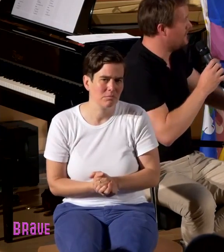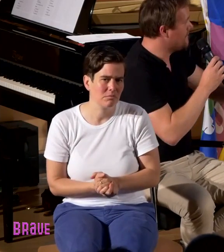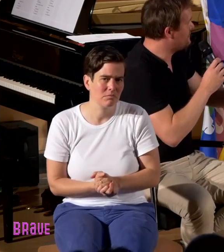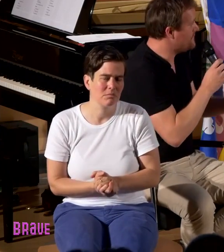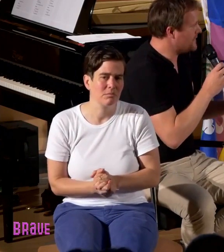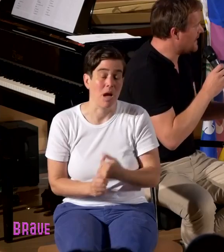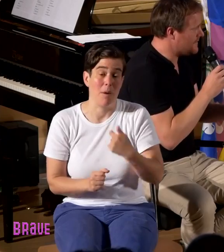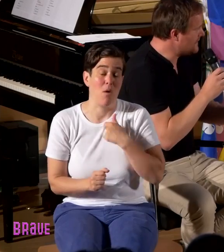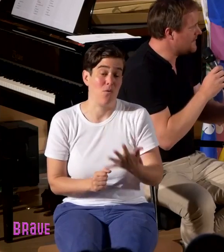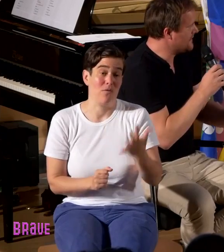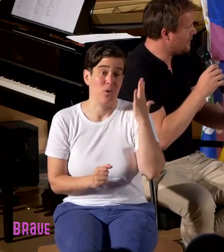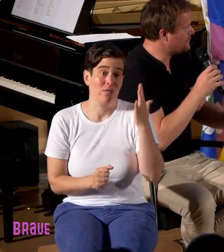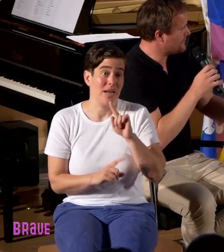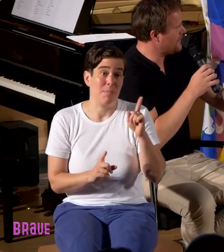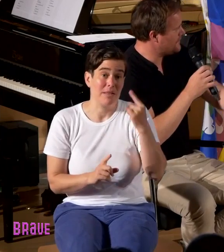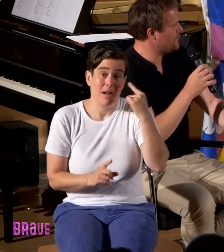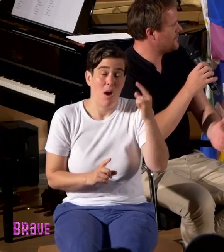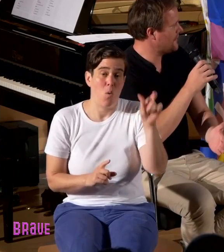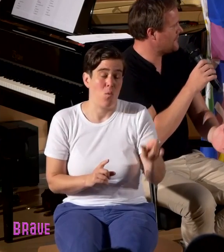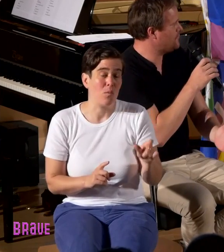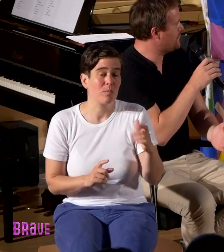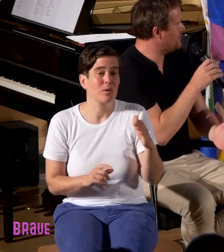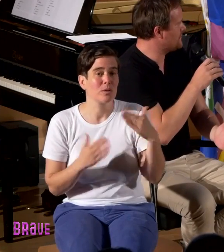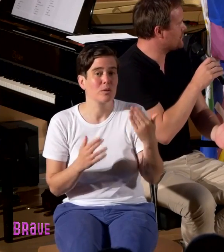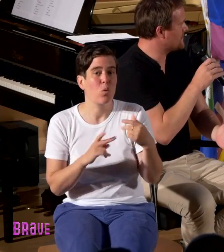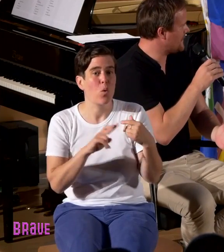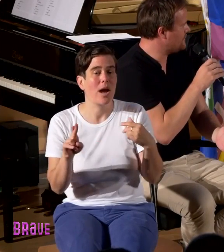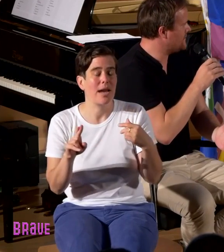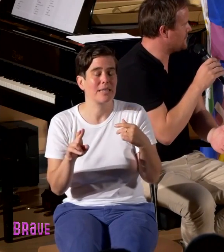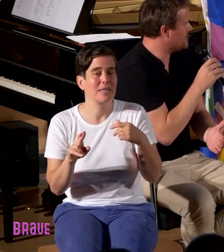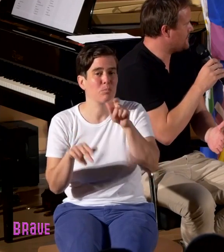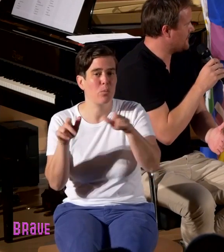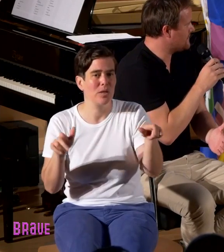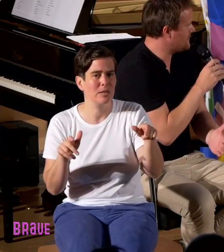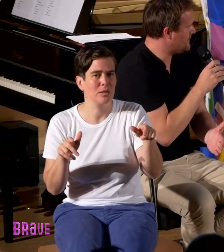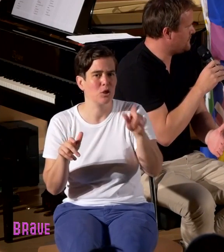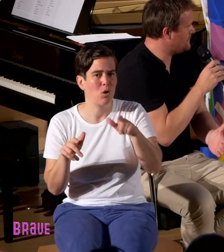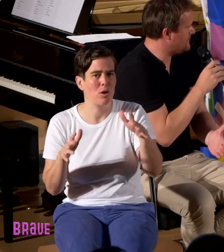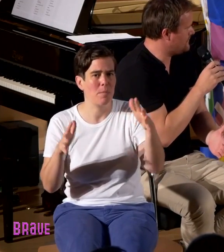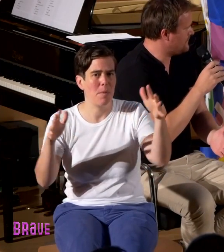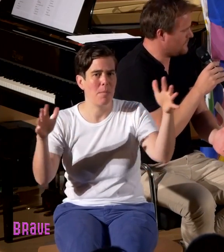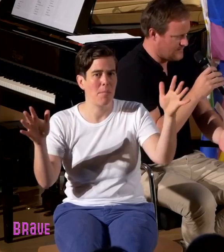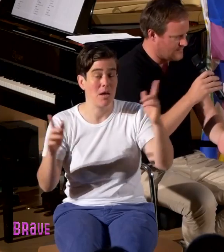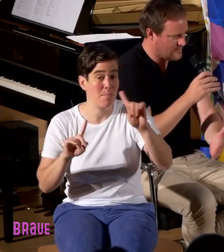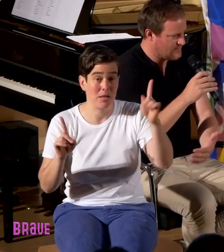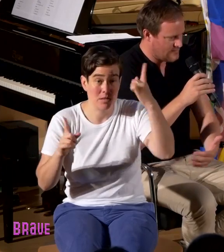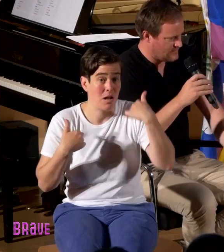auch vor 5 Jahren nie geglaubt, dass wir einen solch rechtspopulistischen Dreh wieder in unserem Land